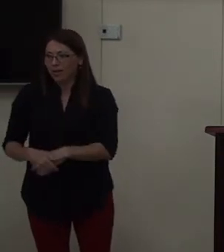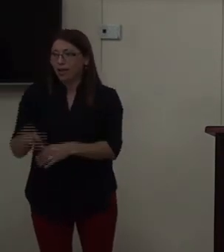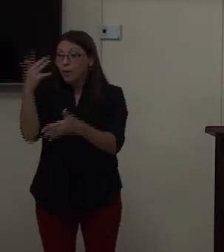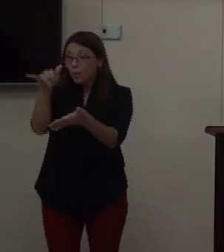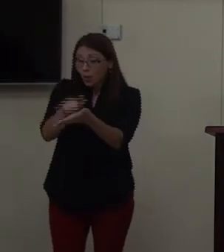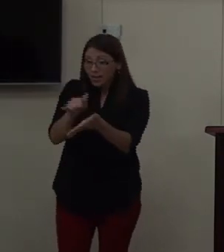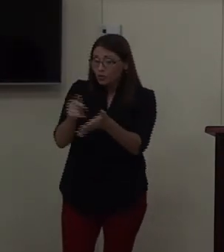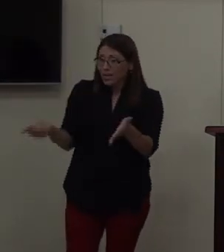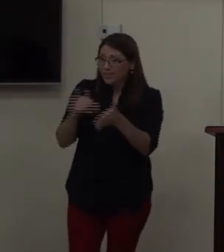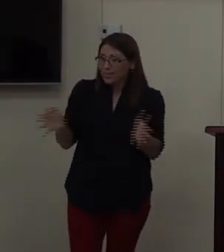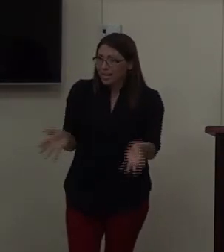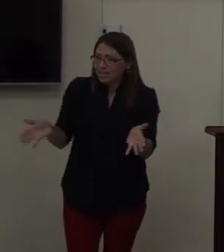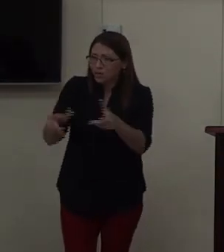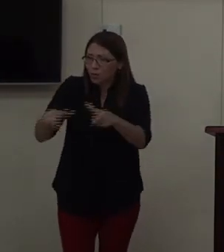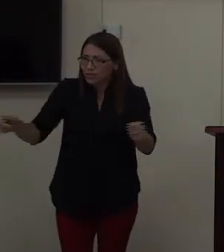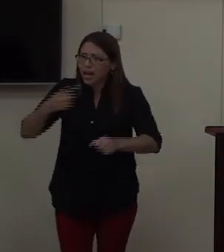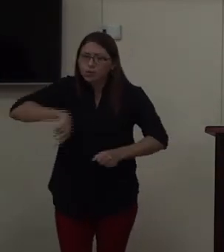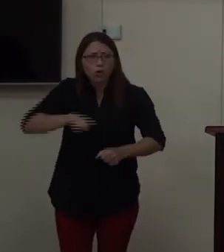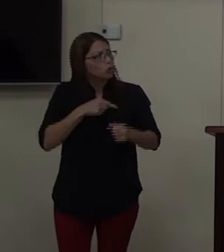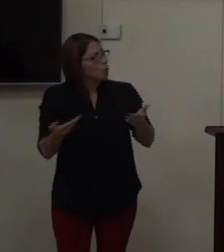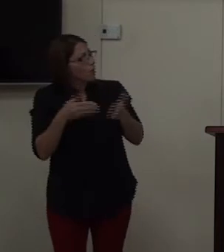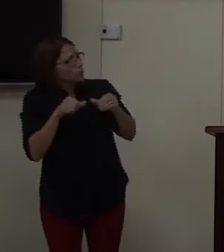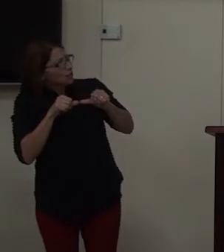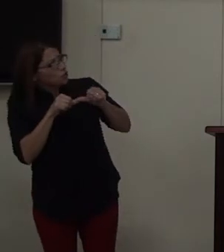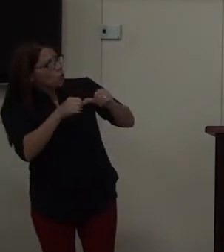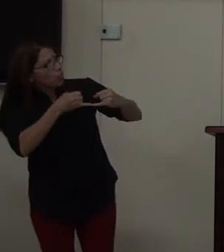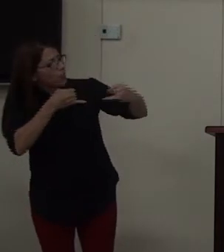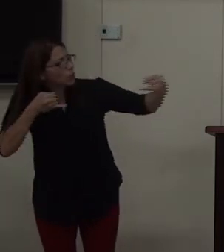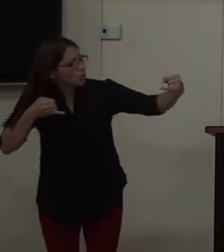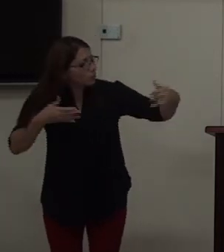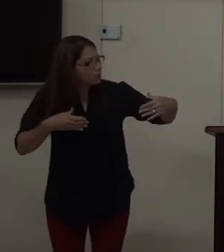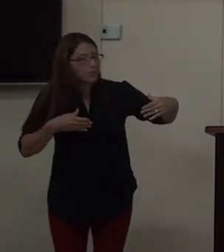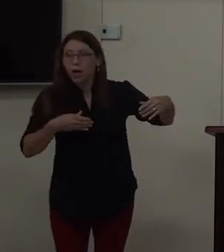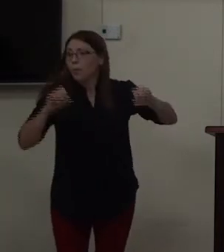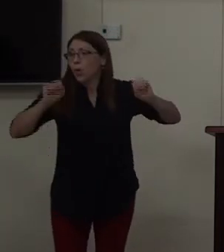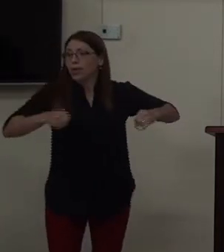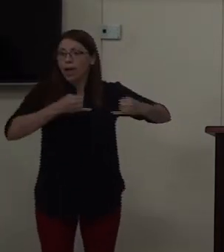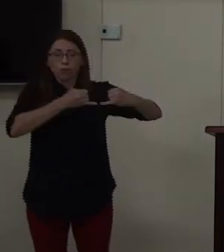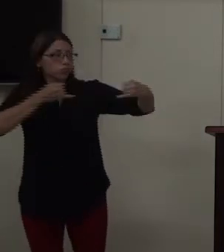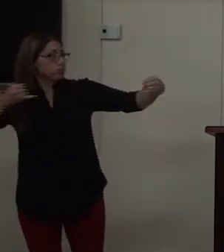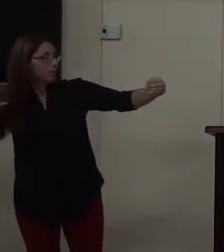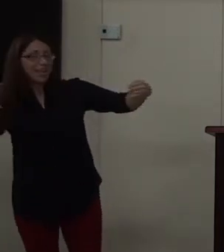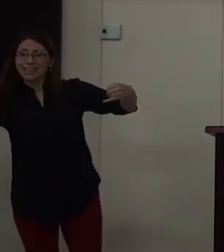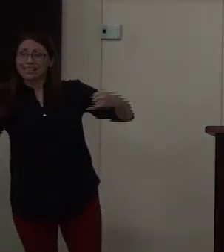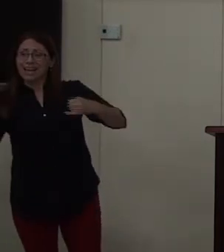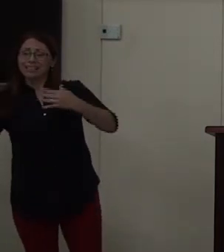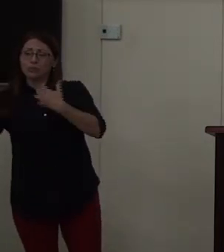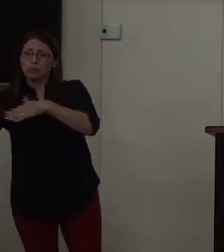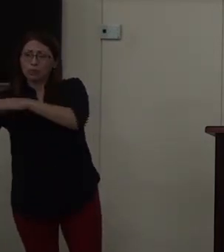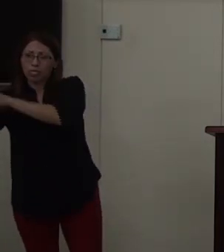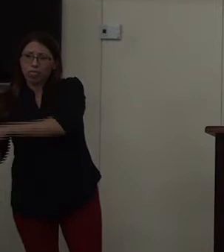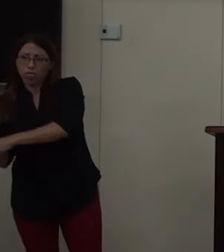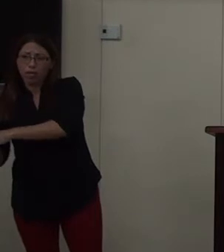en revitalización lingüística, volvemos a estos continuos, ¿verdad? Nosotros podríamos ir desde el extremo de las definiciones tradicionales.